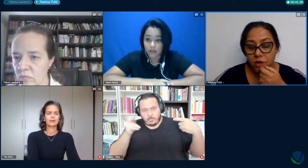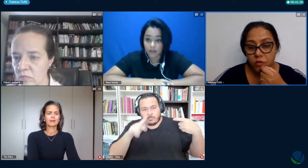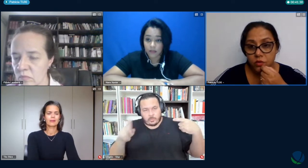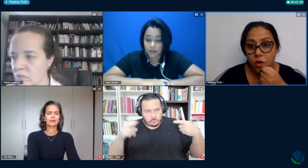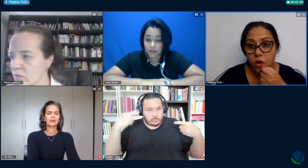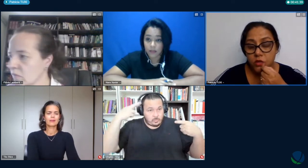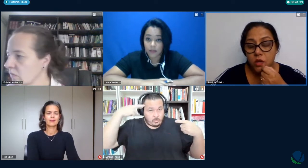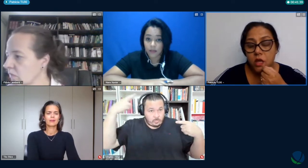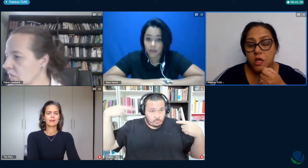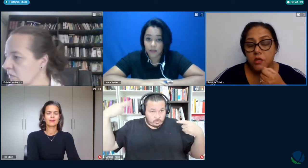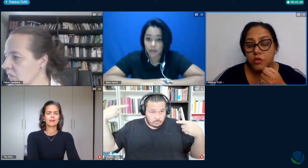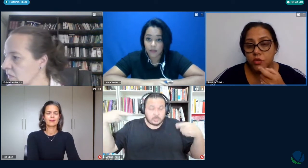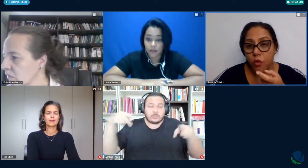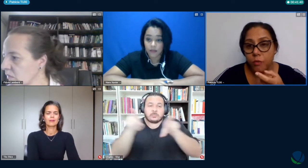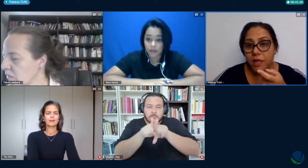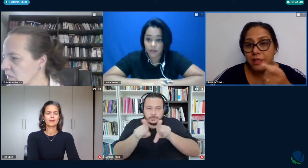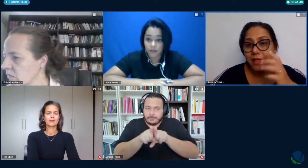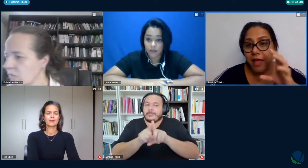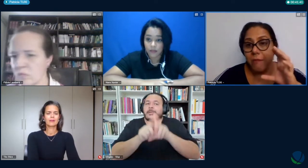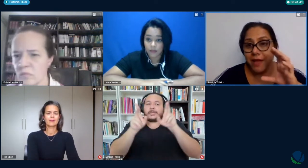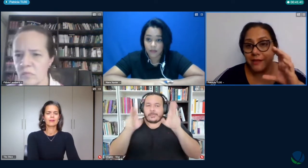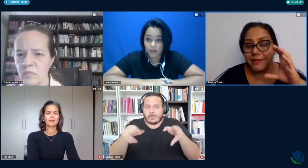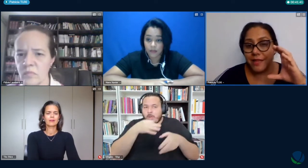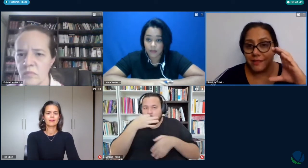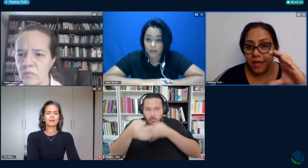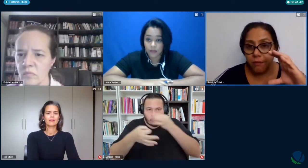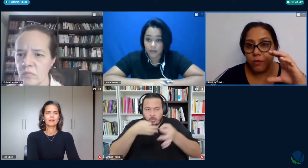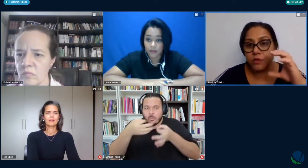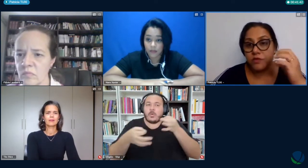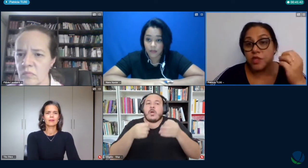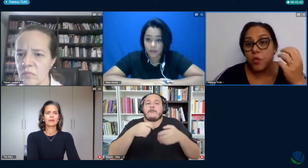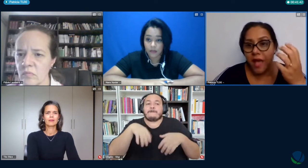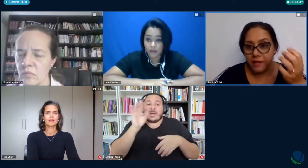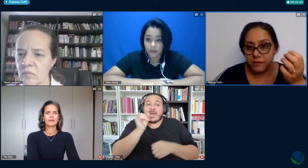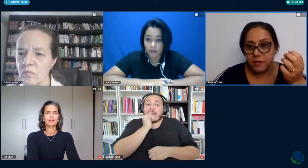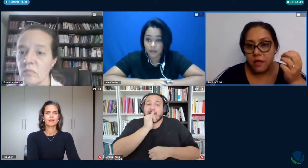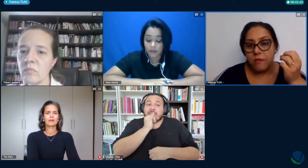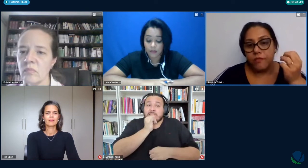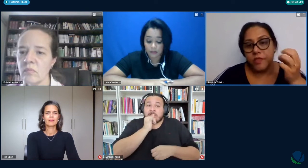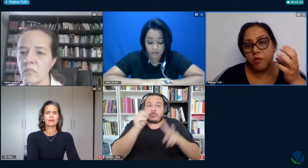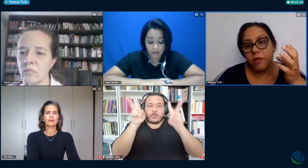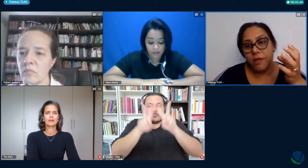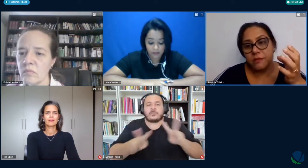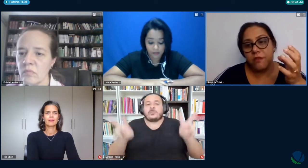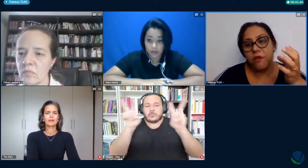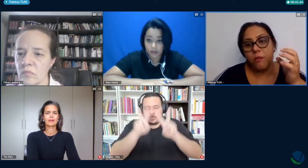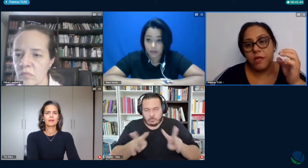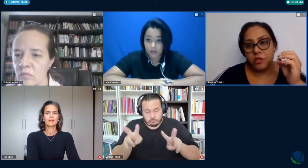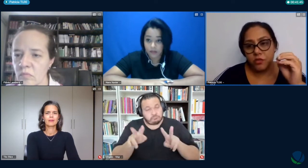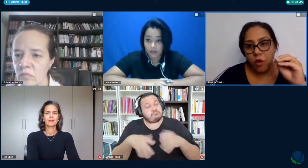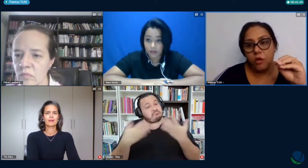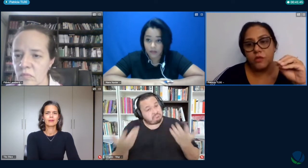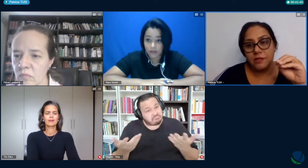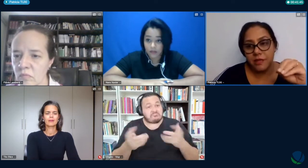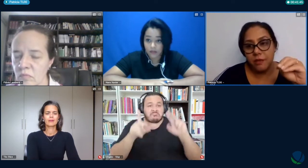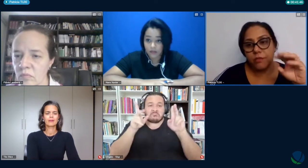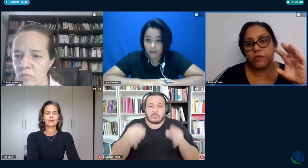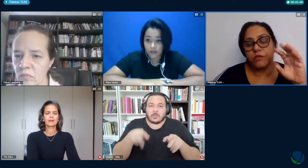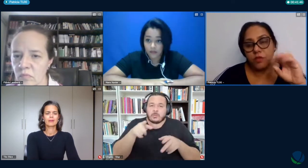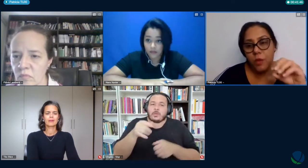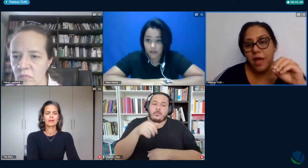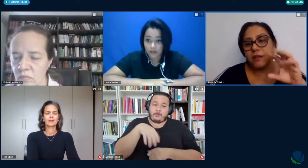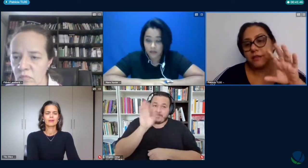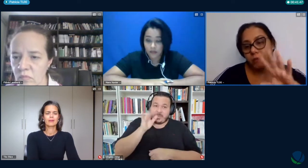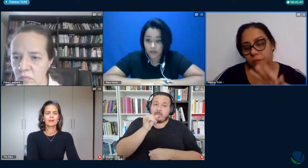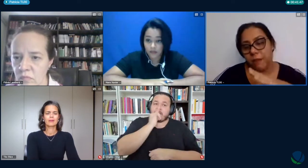professor Rodrigo Custódio sobre ter mais exemplos visuais. Então, da mesma forma que a gente coloca os